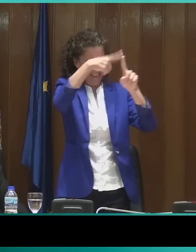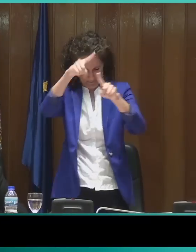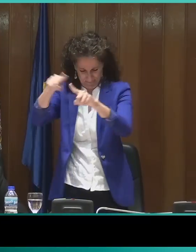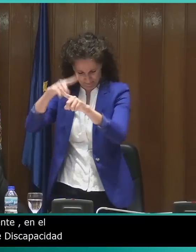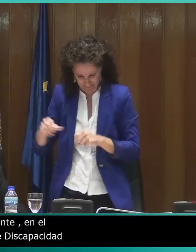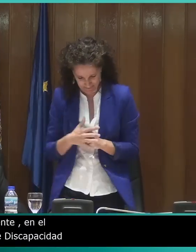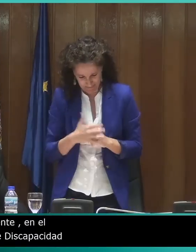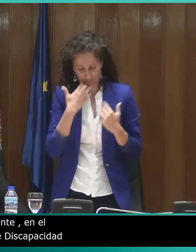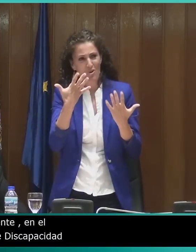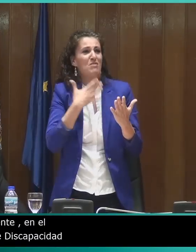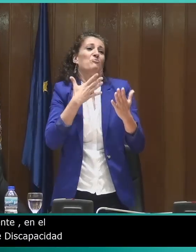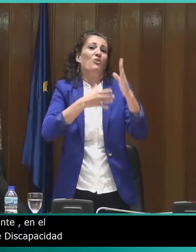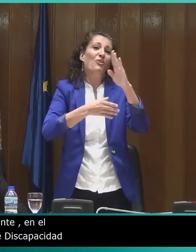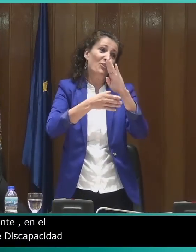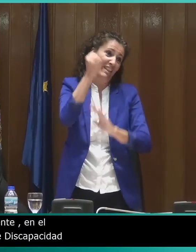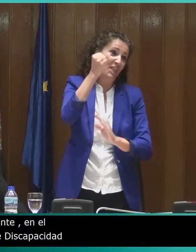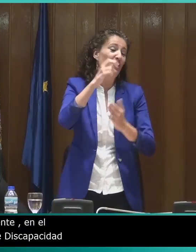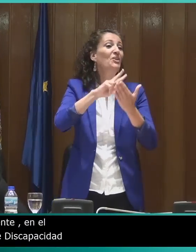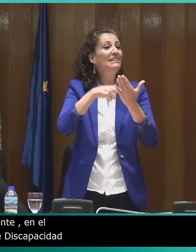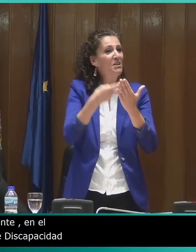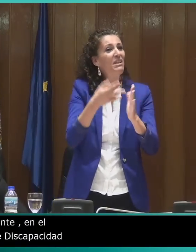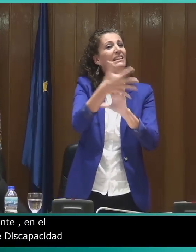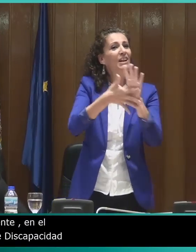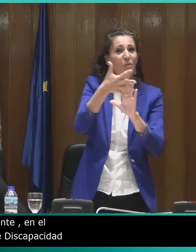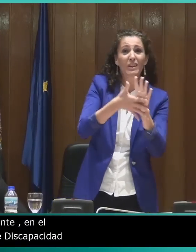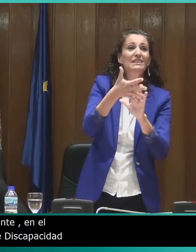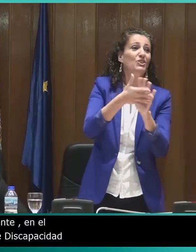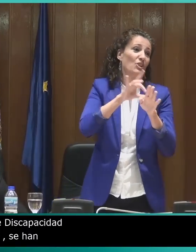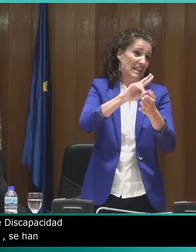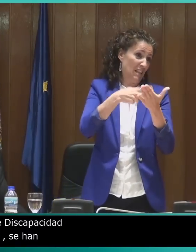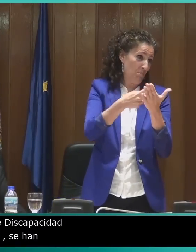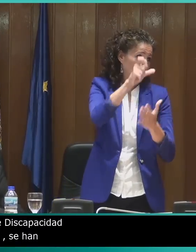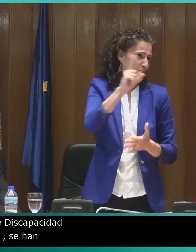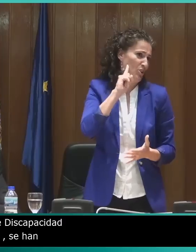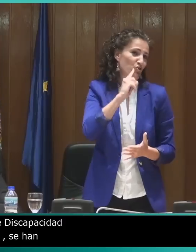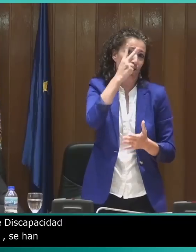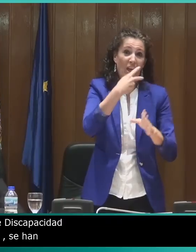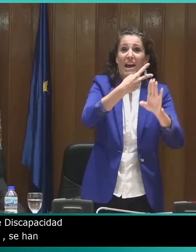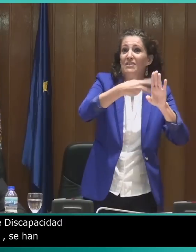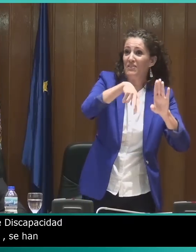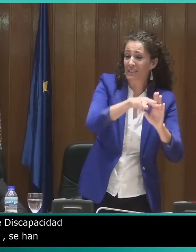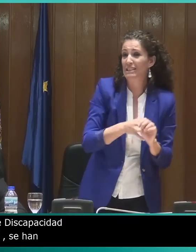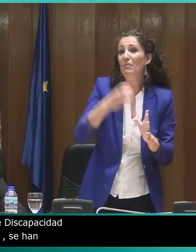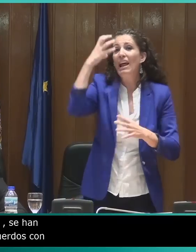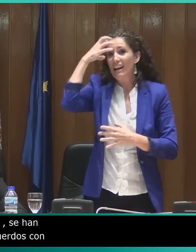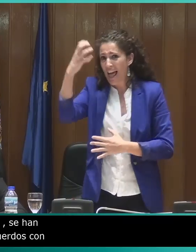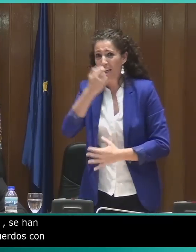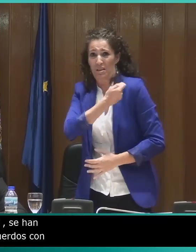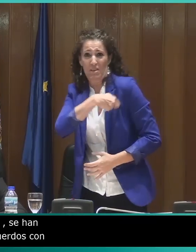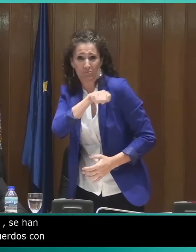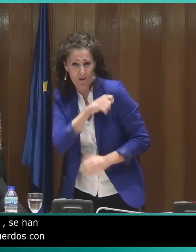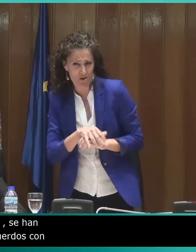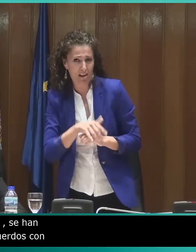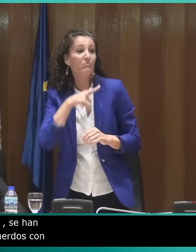han firmado distintos acuerdos con diferentes entidades, como puede ser la Federación de Intérpretes de Lengua de Signos y Guías e Intérpretes para Personas Sordociegas,